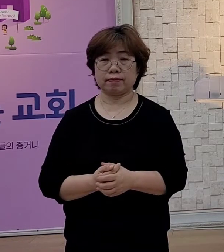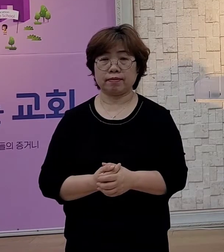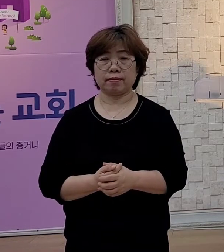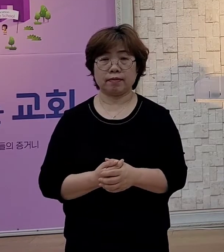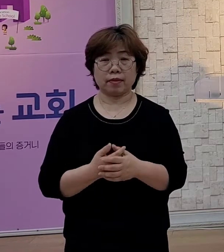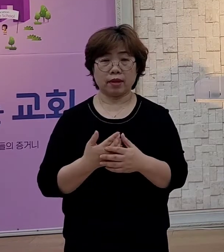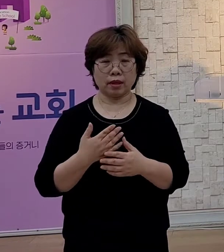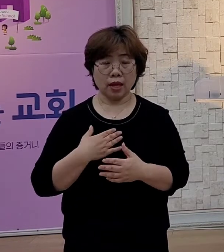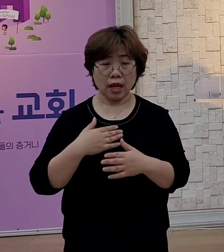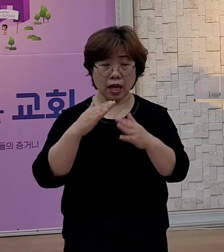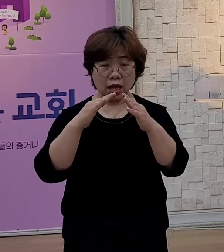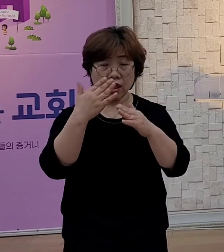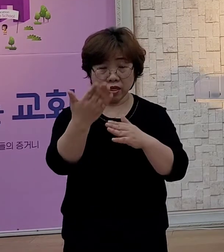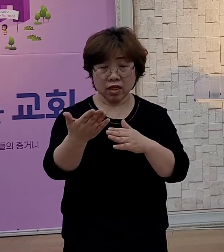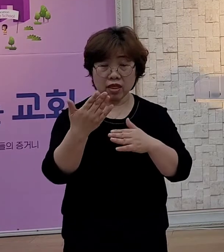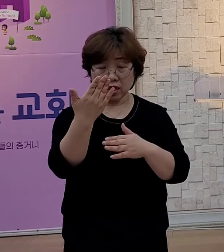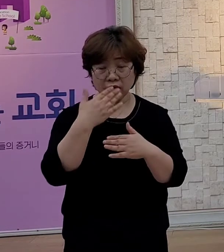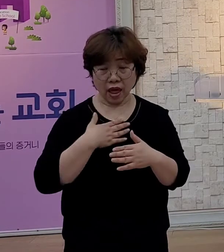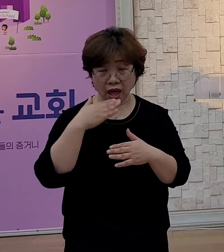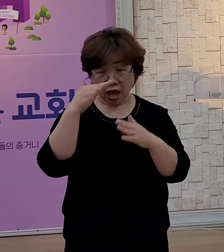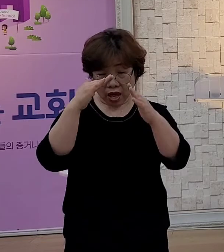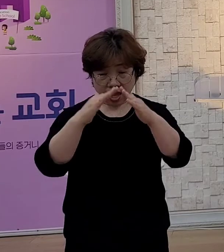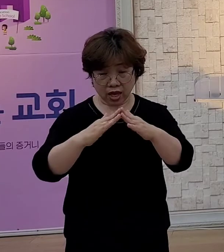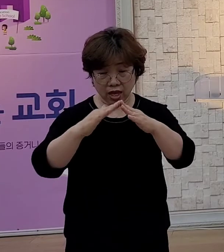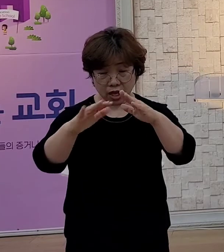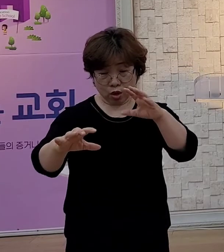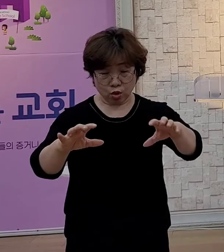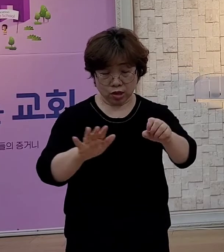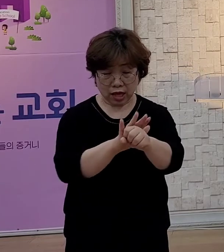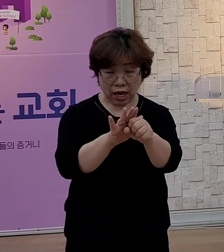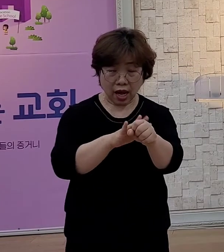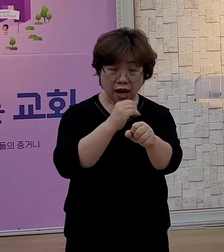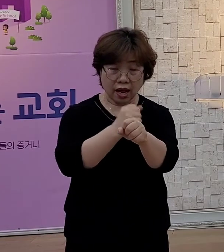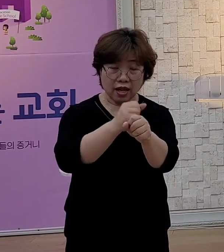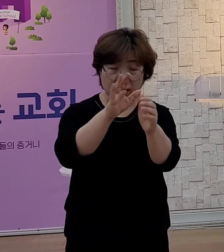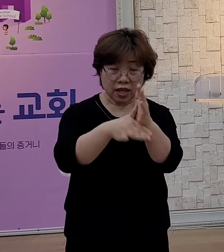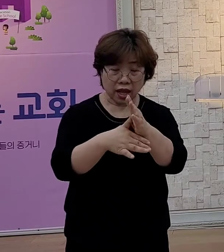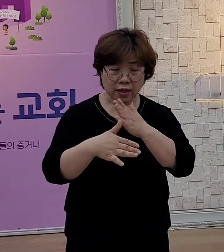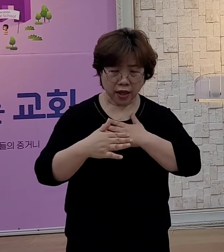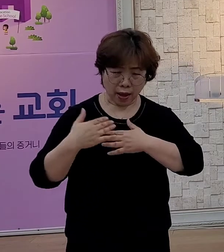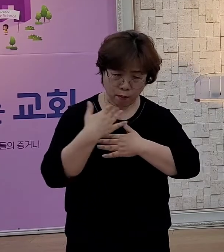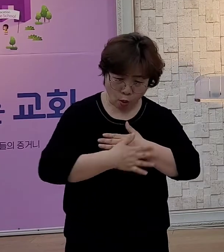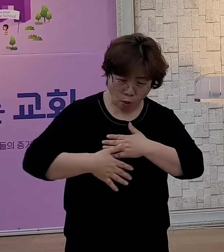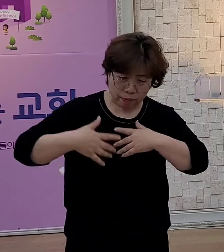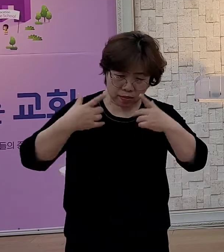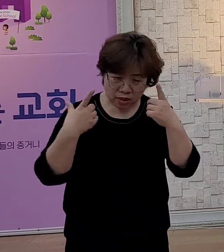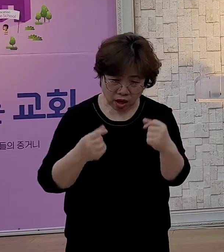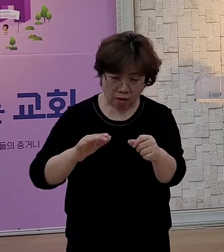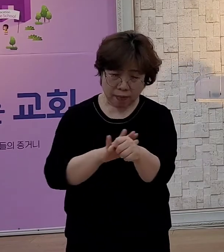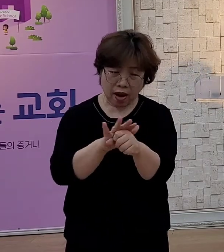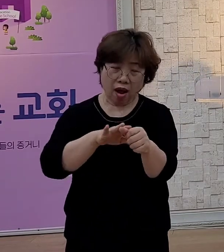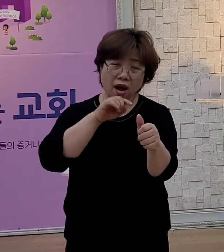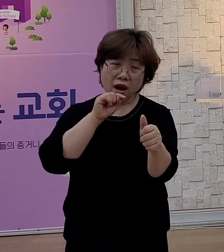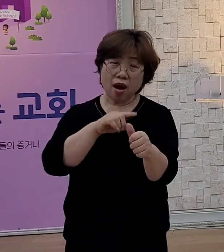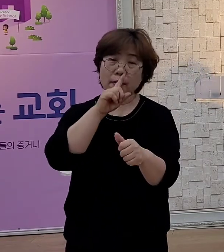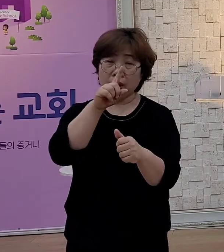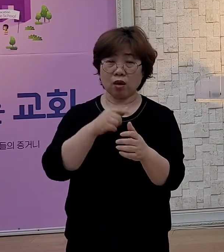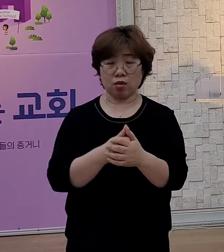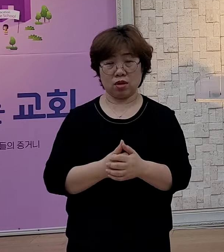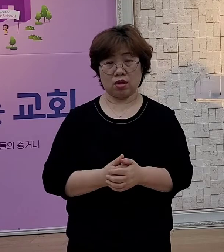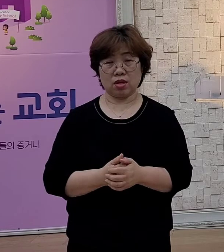사랑하기를 내 몸과 같이 하라. 이 계명이 된다는 사실. 그래서 야고보는 이 이웃